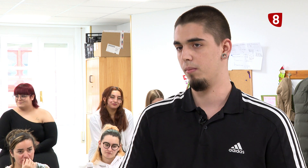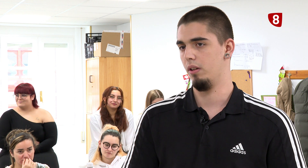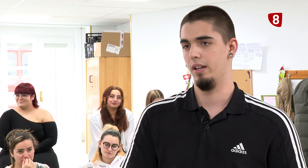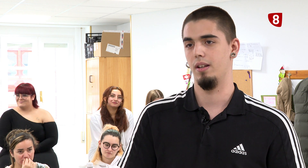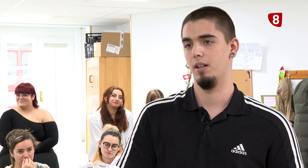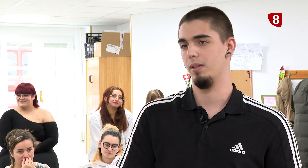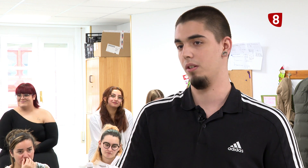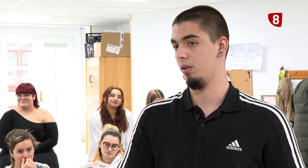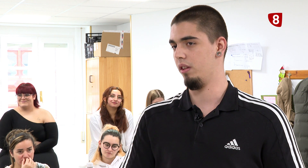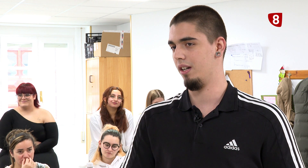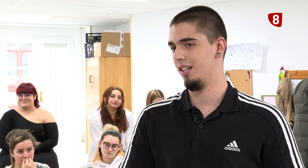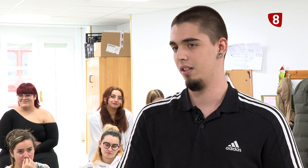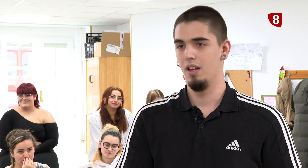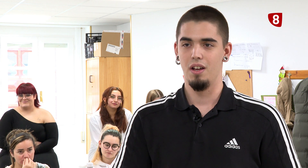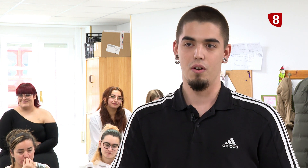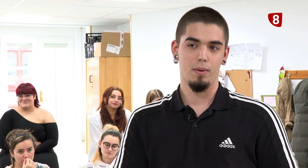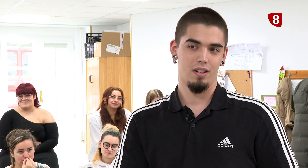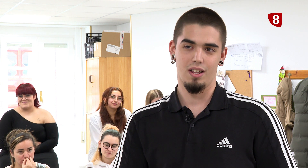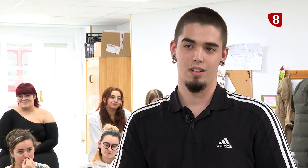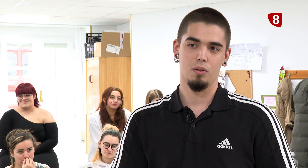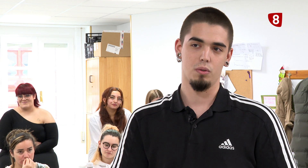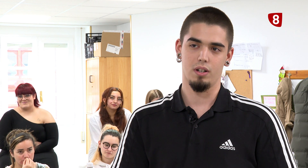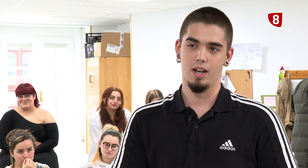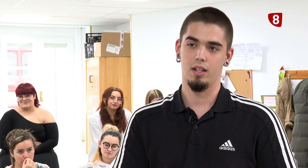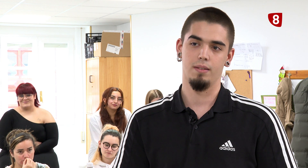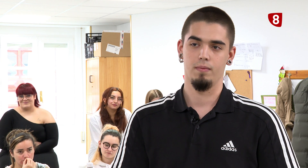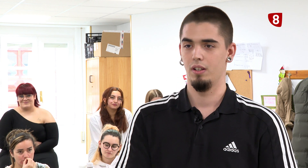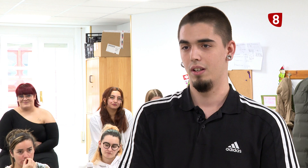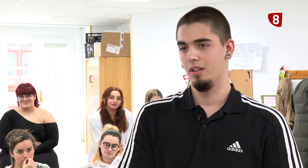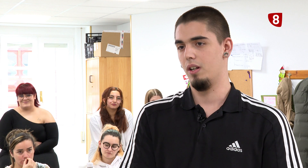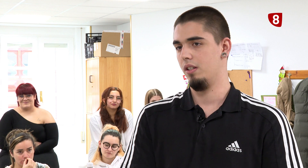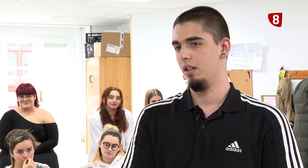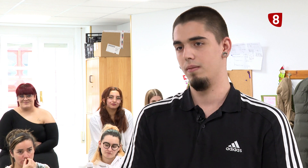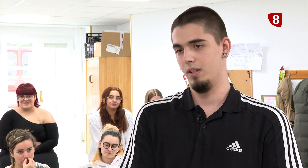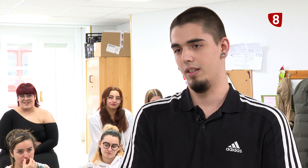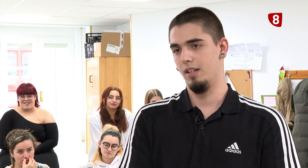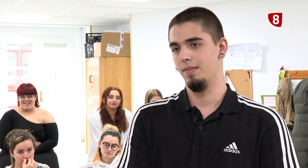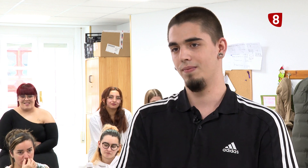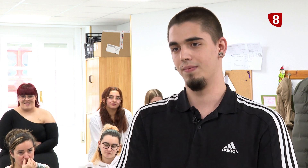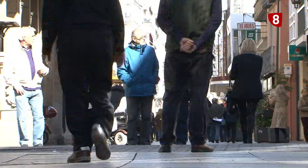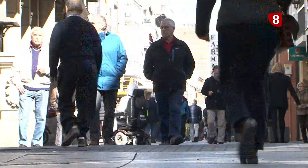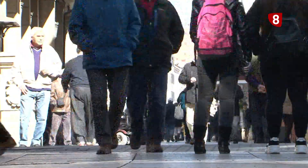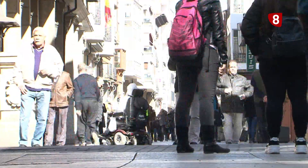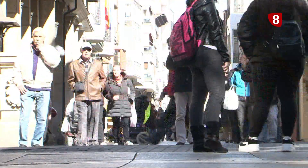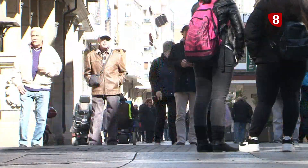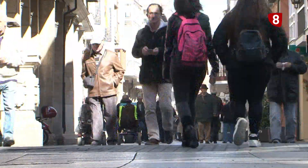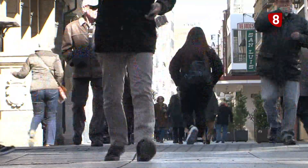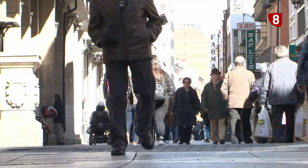lo de las personas sordociegas, no ven nada, no escuchan nada, cosas así, sí que tenía. Afortunadamente, la